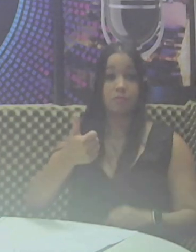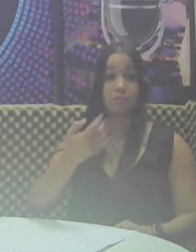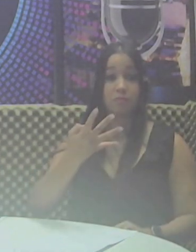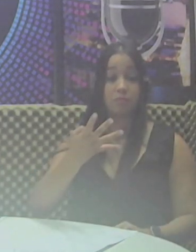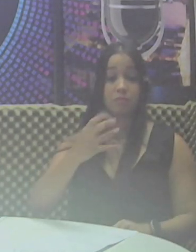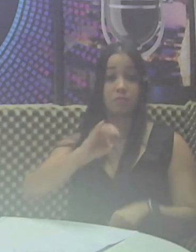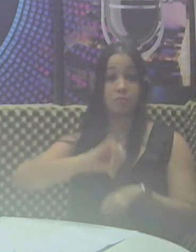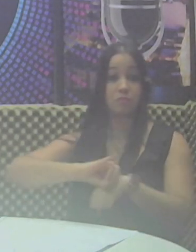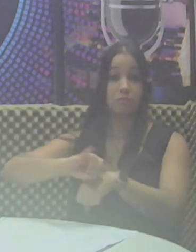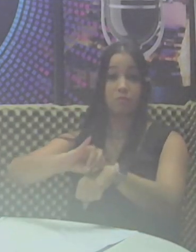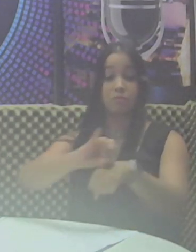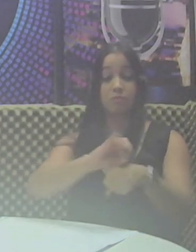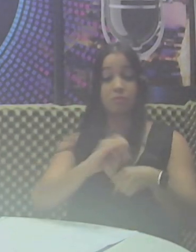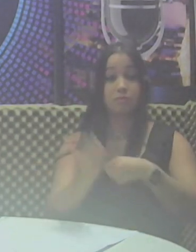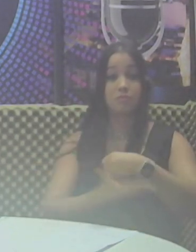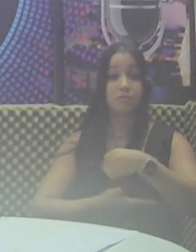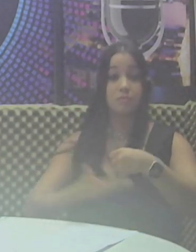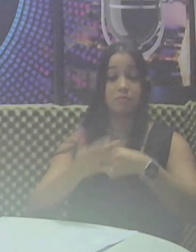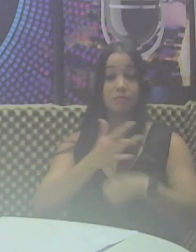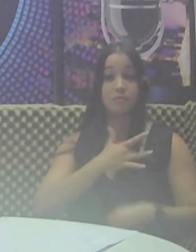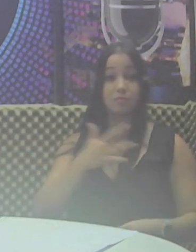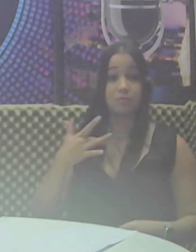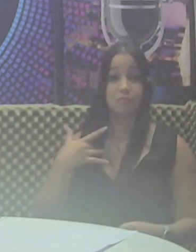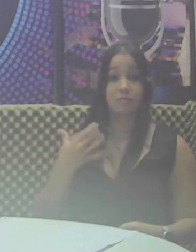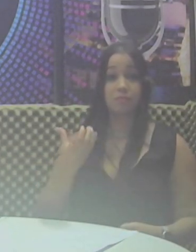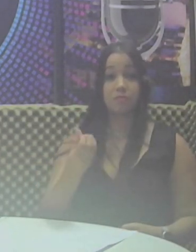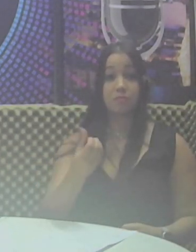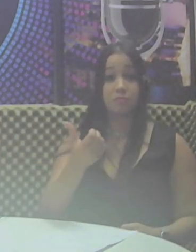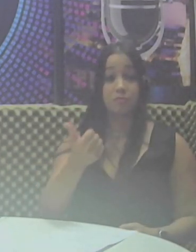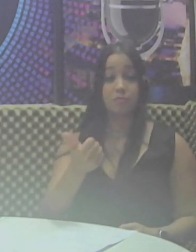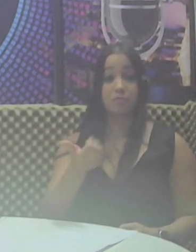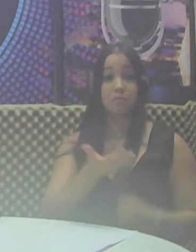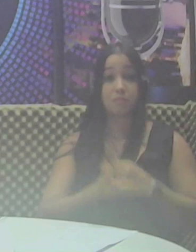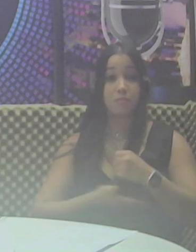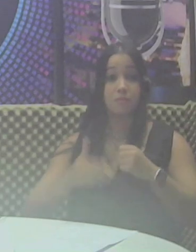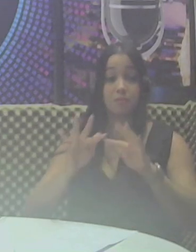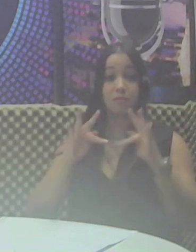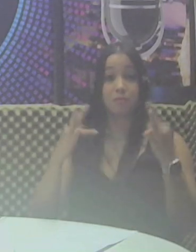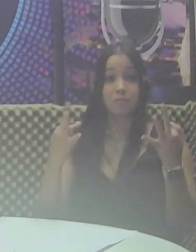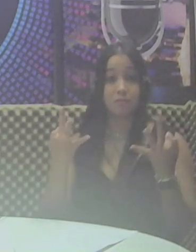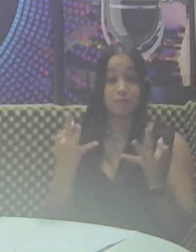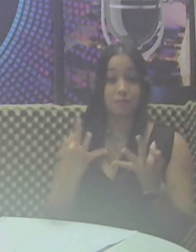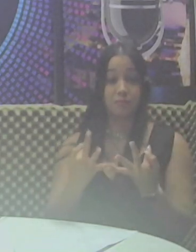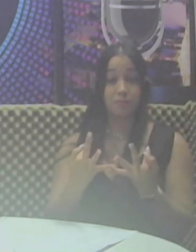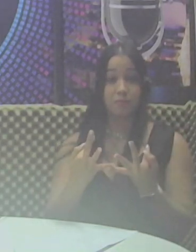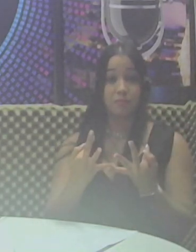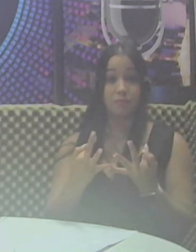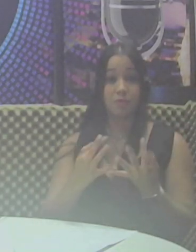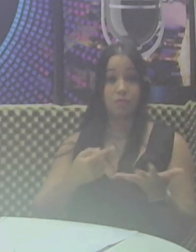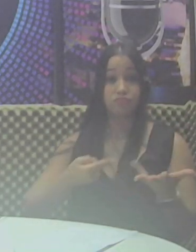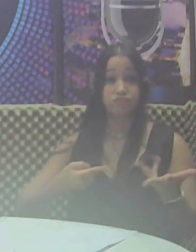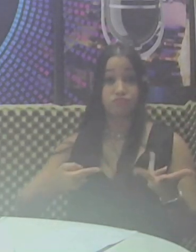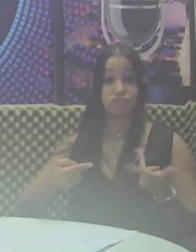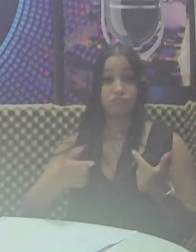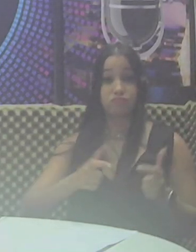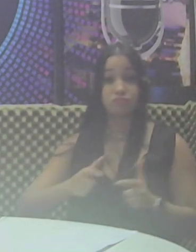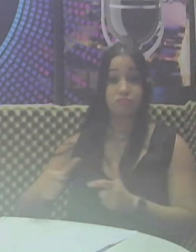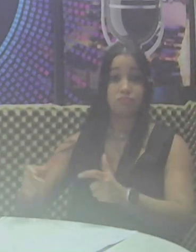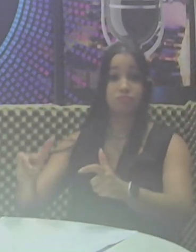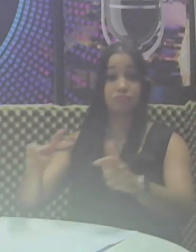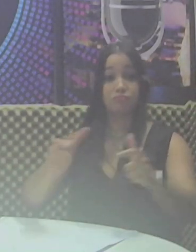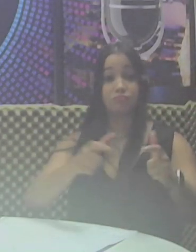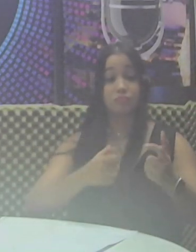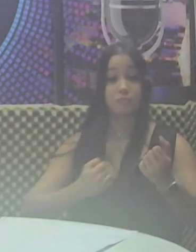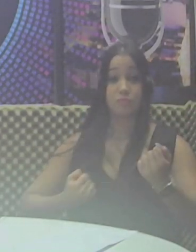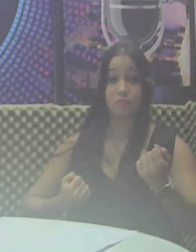saúde e 61 unidades básicas de saúde da família e dos diversos espaços que oferecem suporte